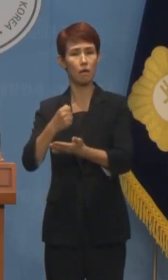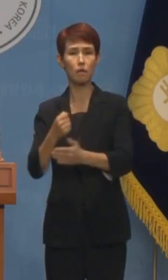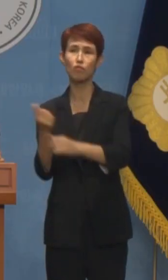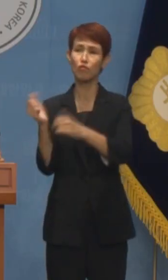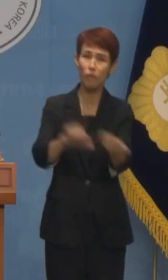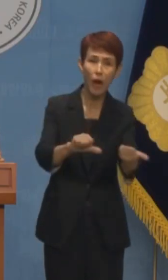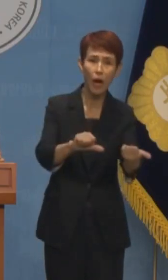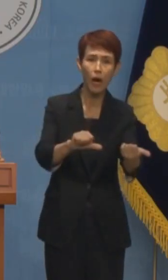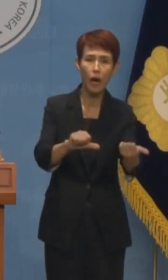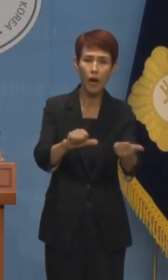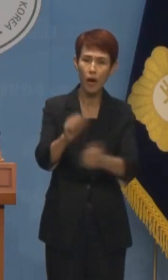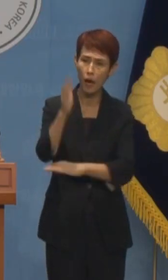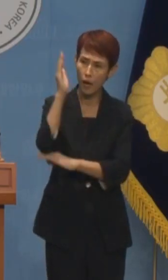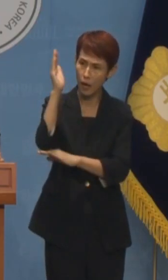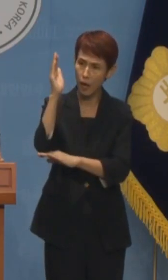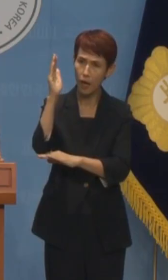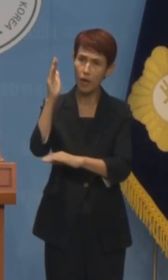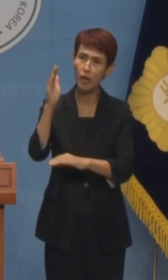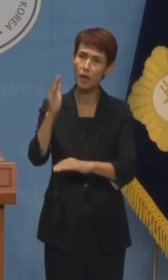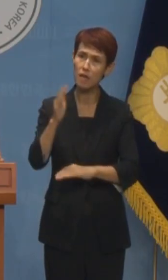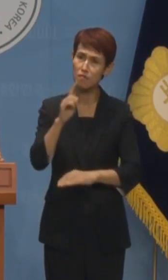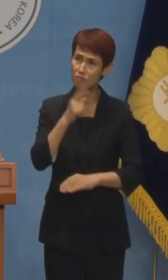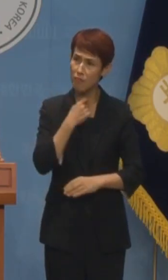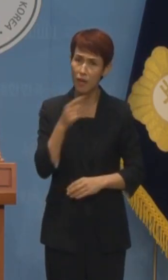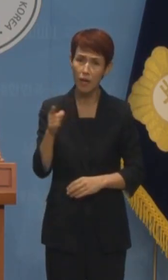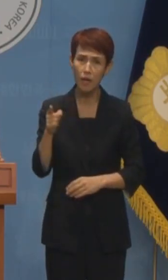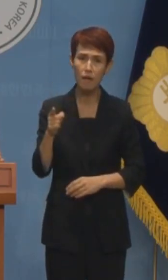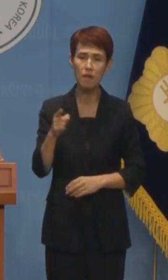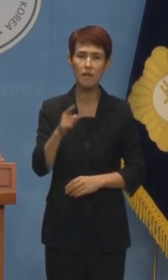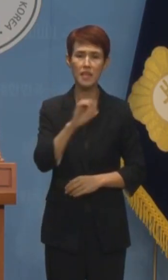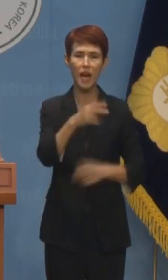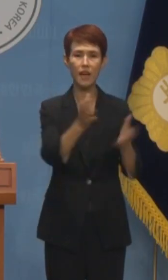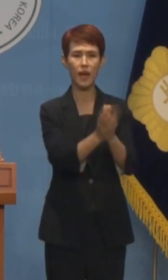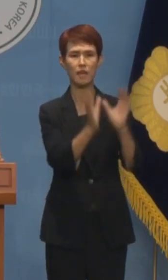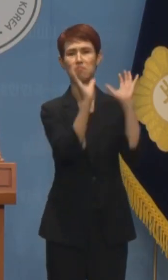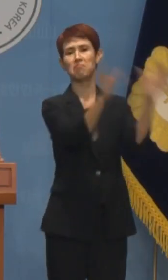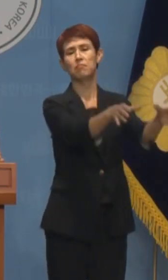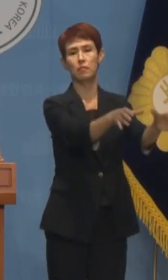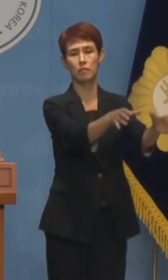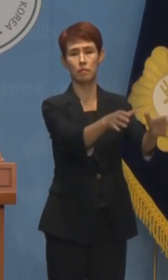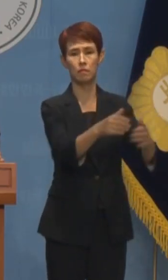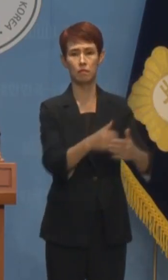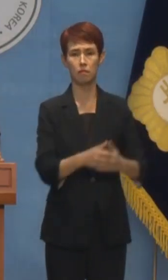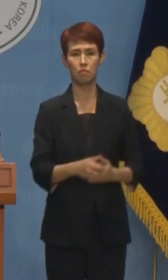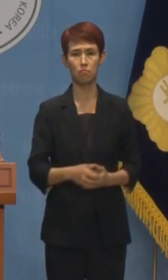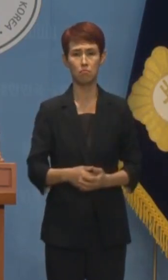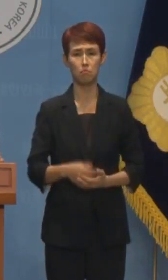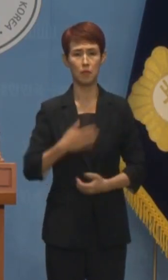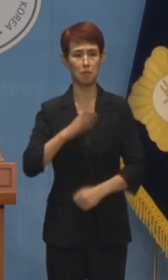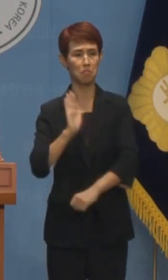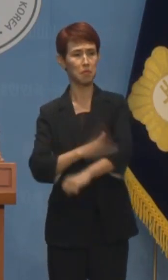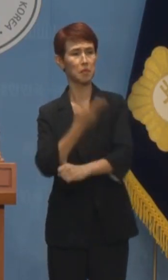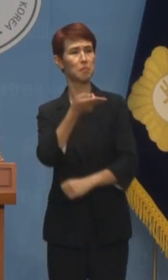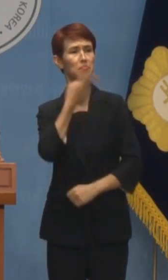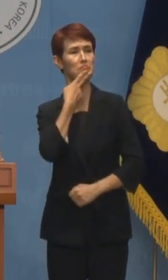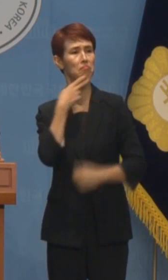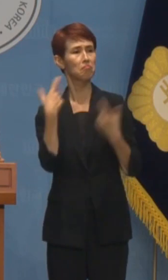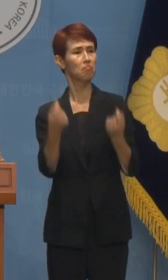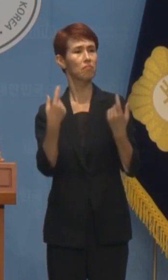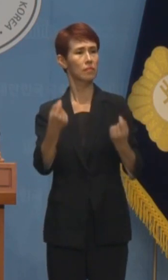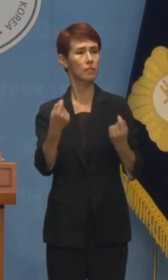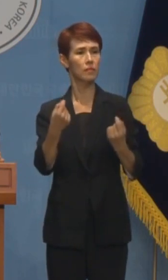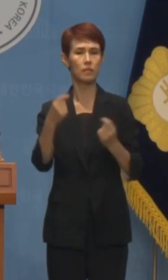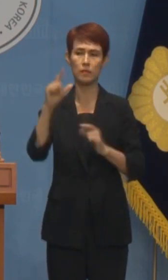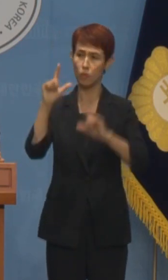하고 죽었다라는 식으로 야당에게 덮어씌우면서 자신들의 책임을